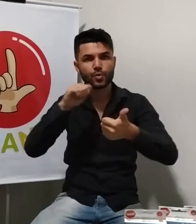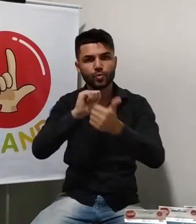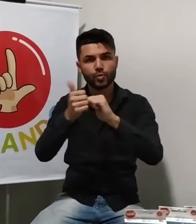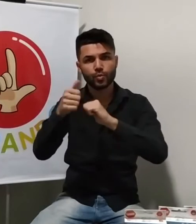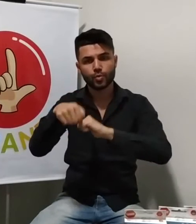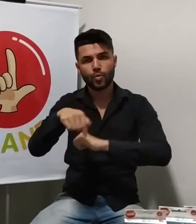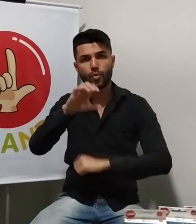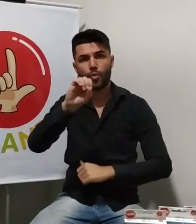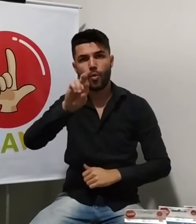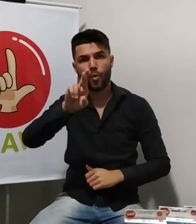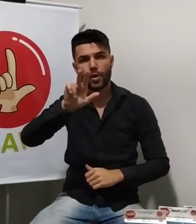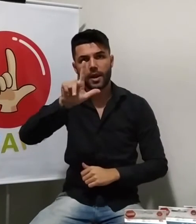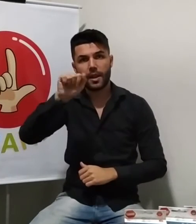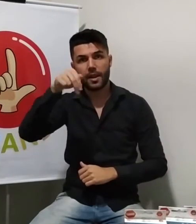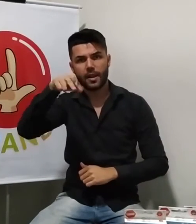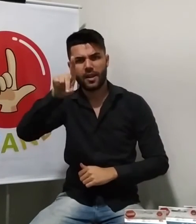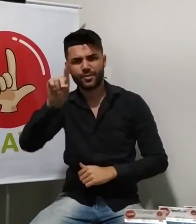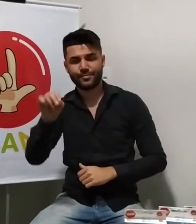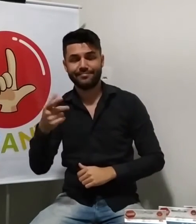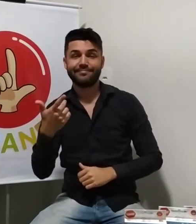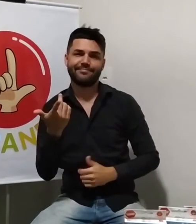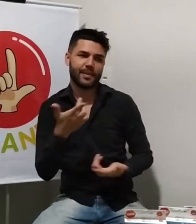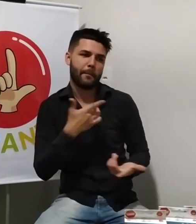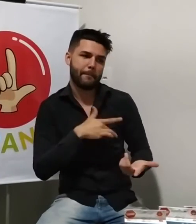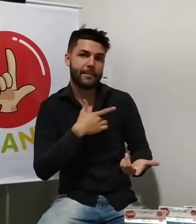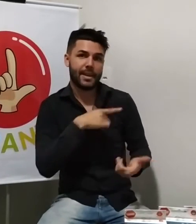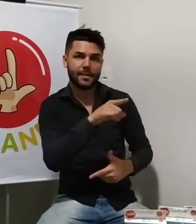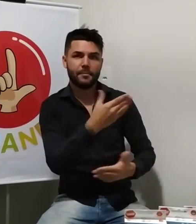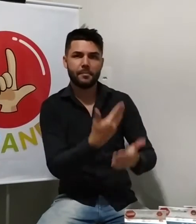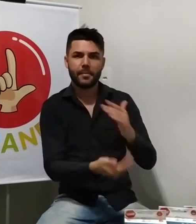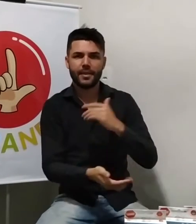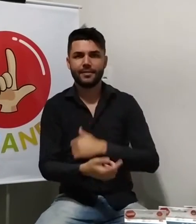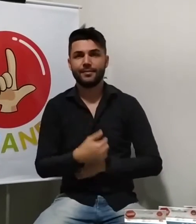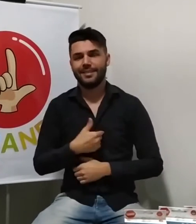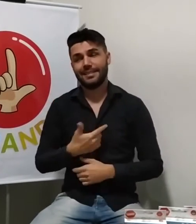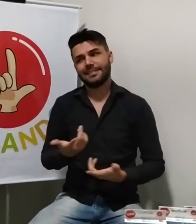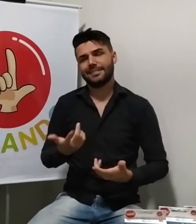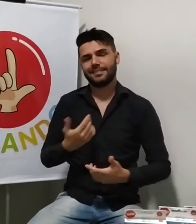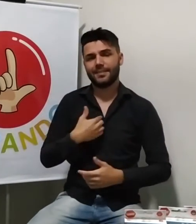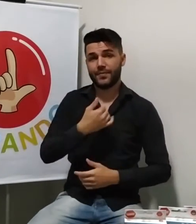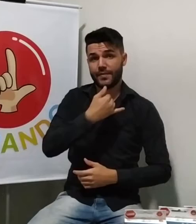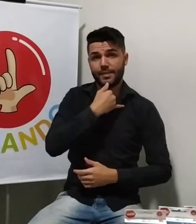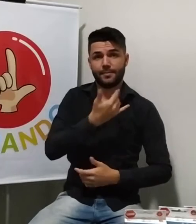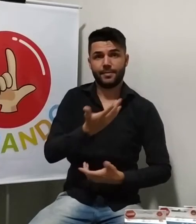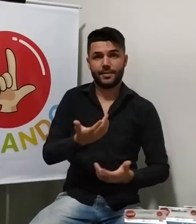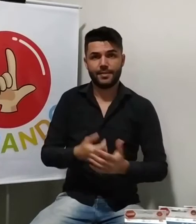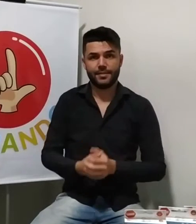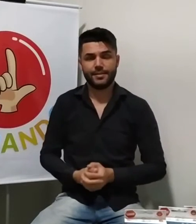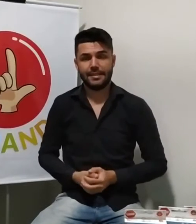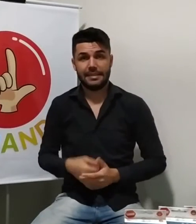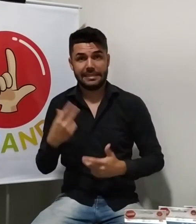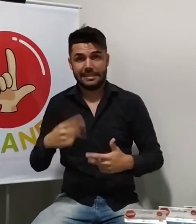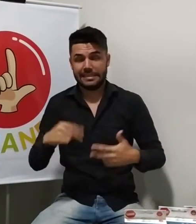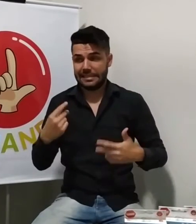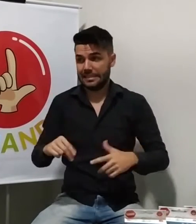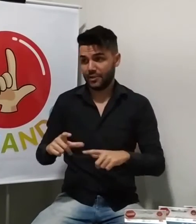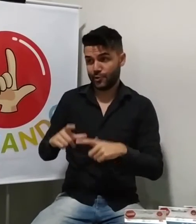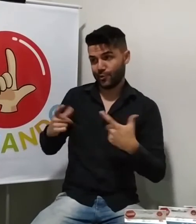é mesmo? Pô, cara, vou começar a levar a sério isso aí, hein? Eu acho. Não, imagina. Coisas do futebol. A gente ganha, a gente perde,